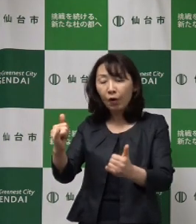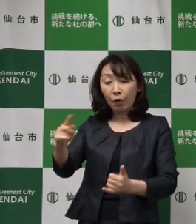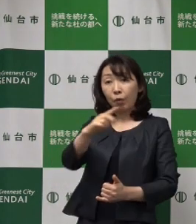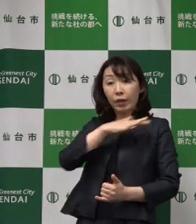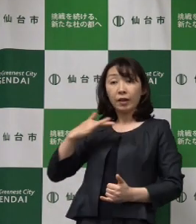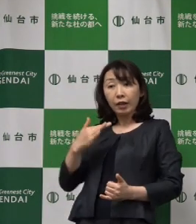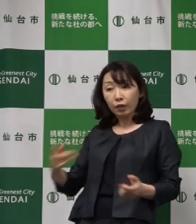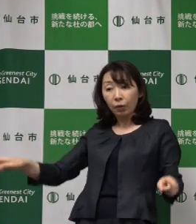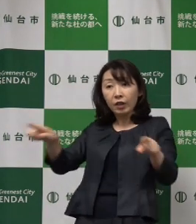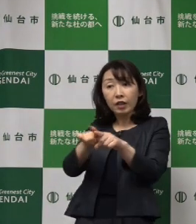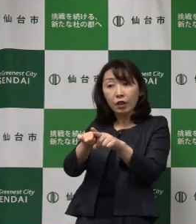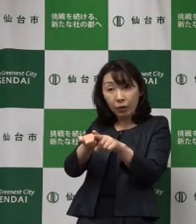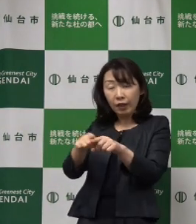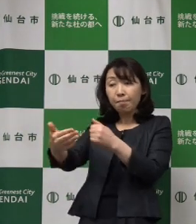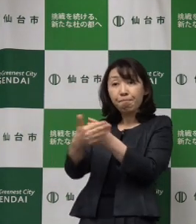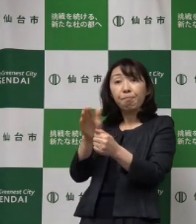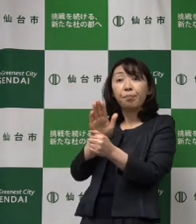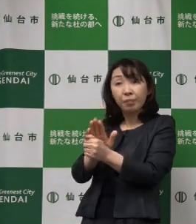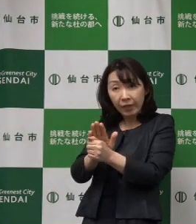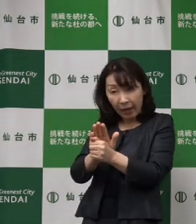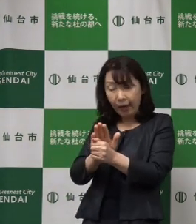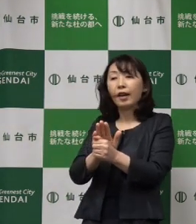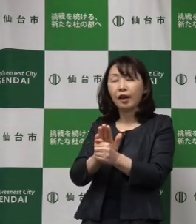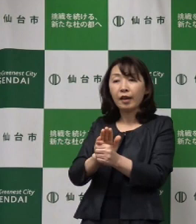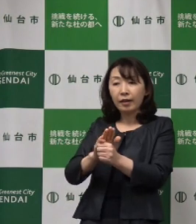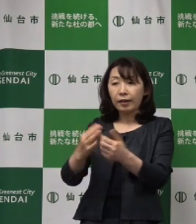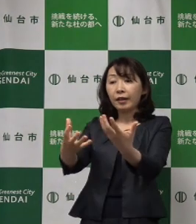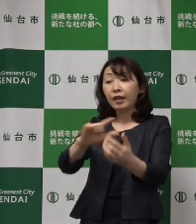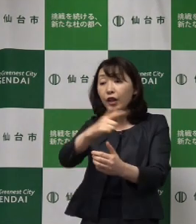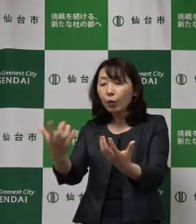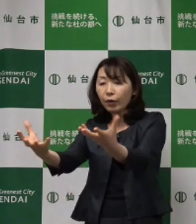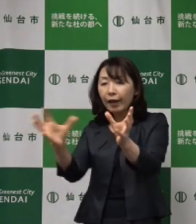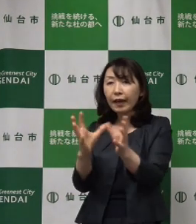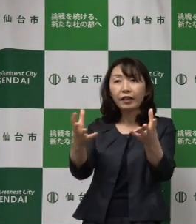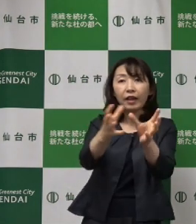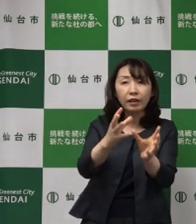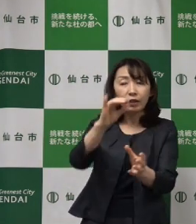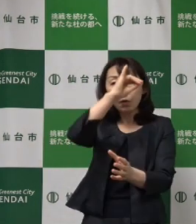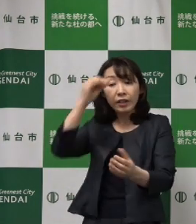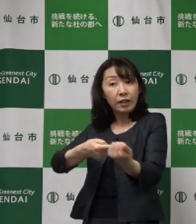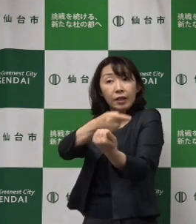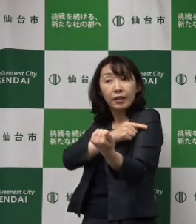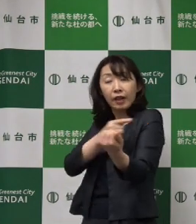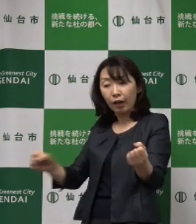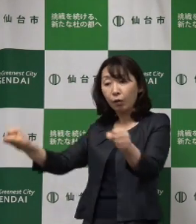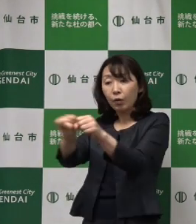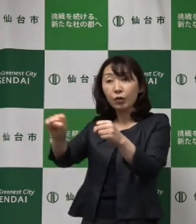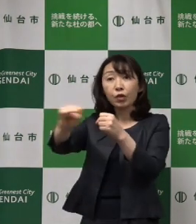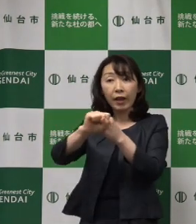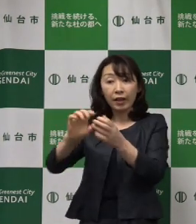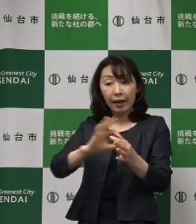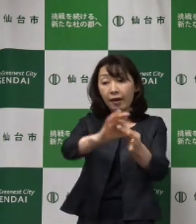政が手を携えてさらに多様な主体の知恵と力をつなぎ合わせて連携の輪を広げなが